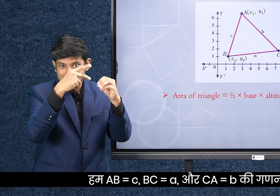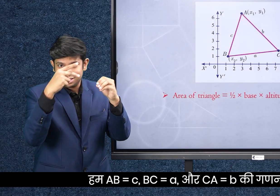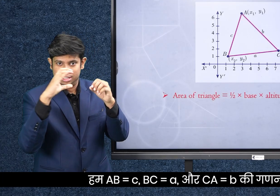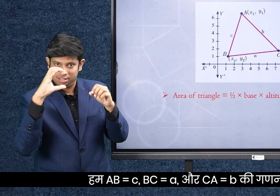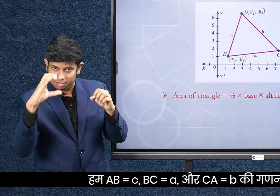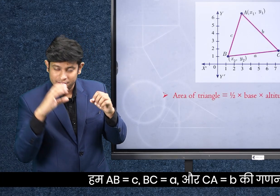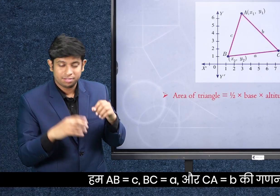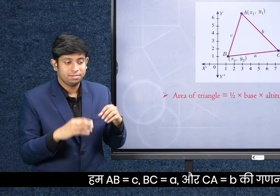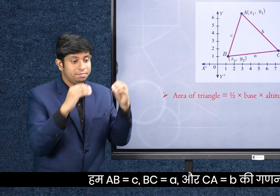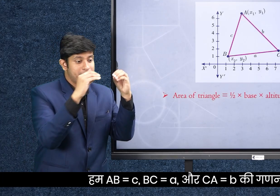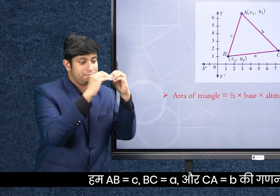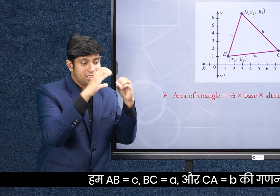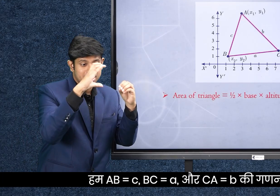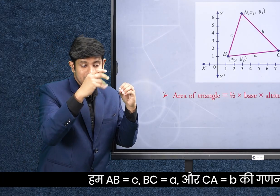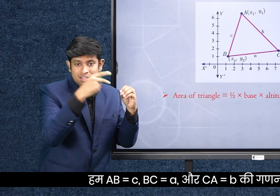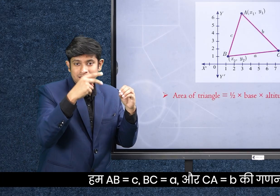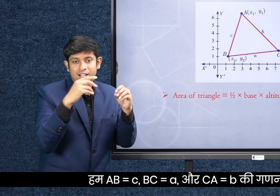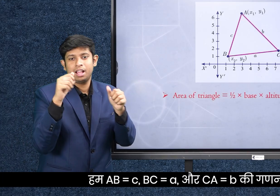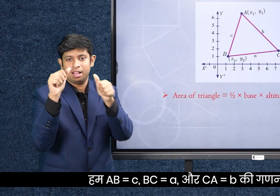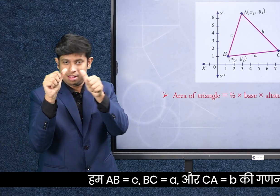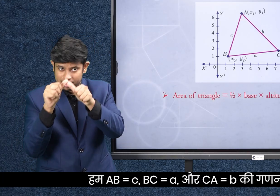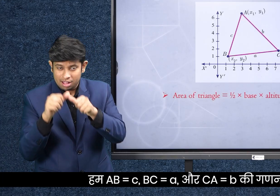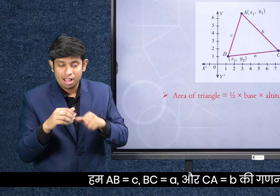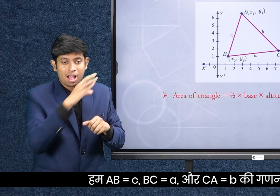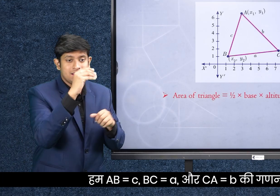CA इज इक्वल स्मॉल b की गणना कर सकते हैं।